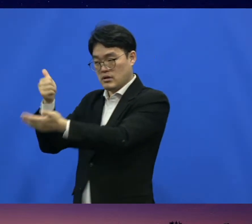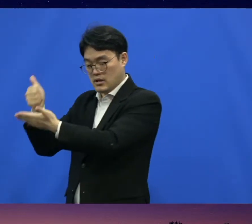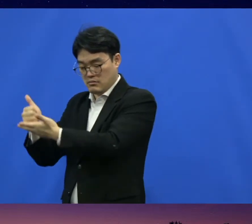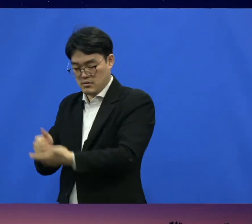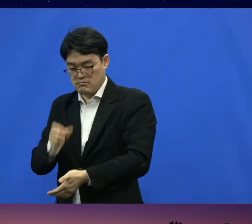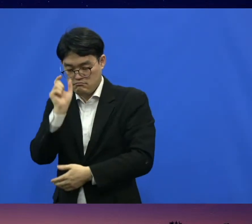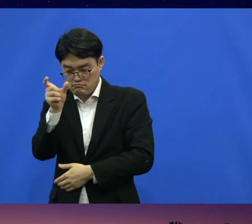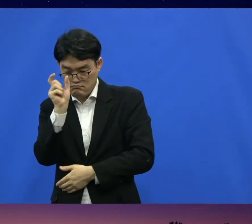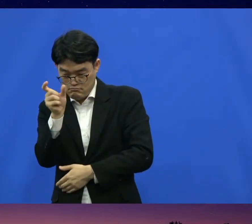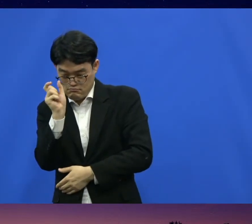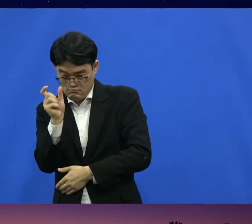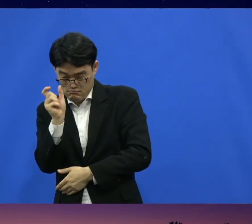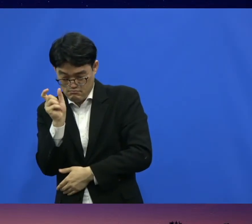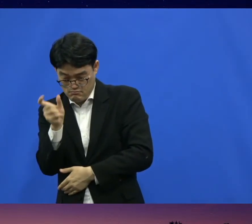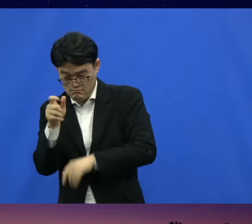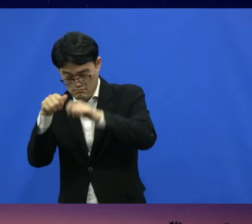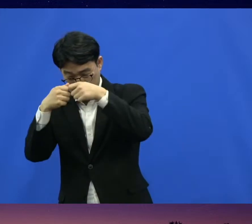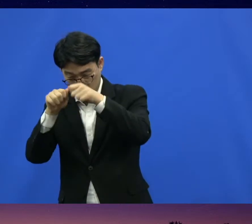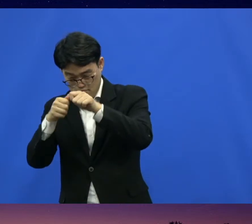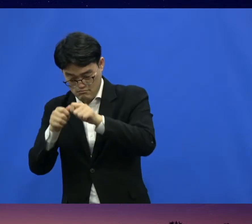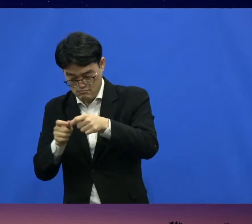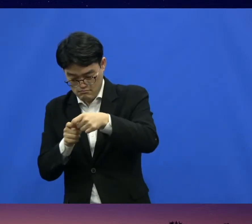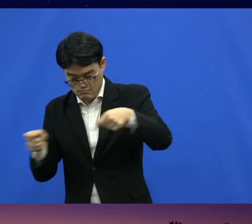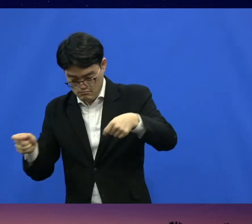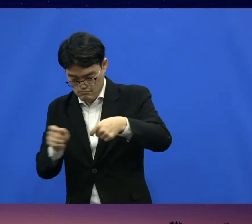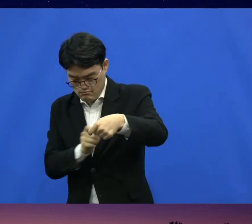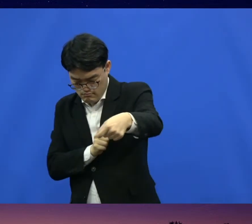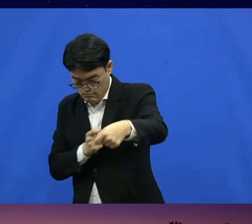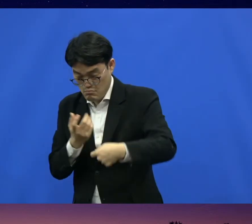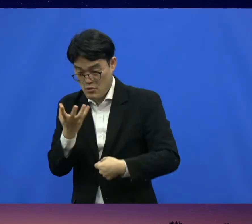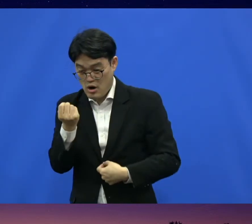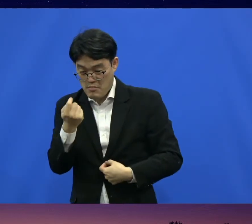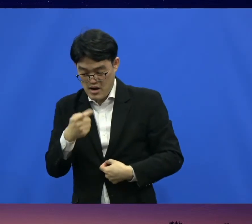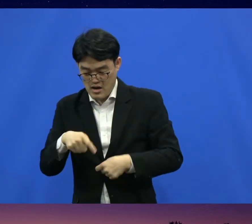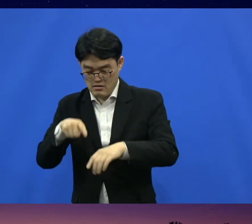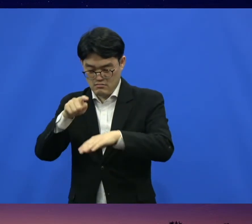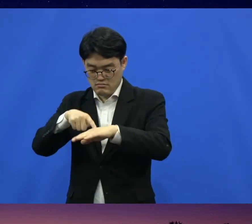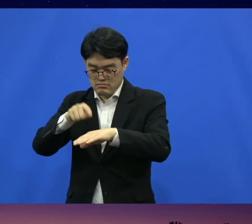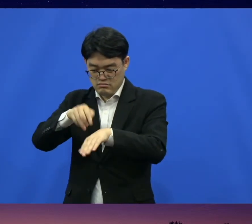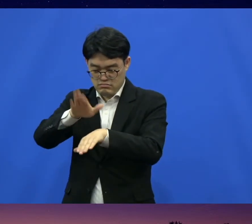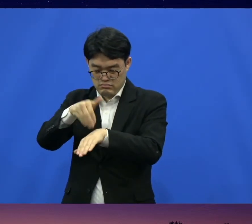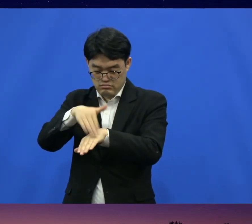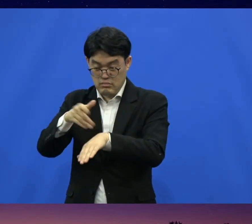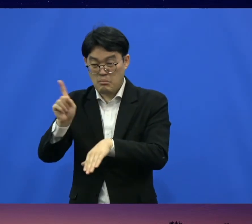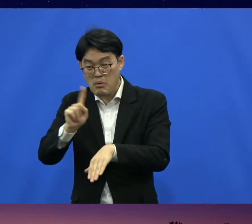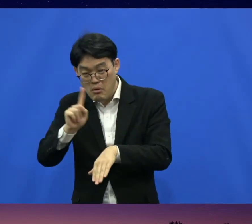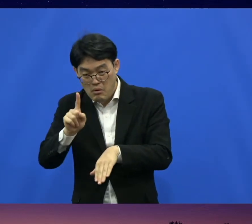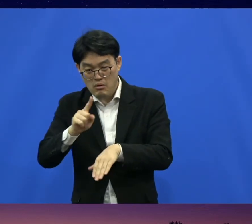매우 디테일한 것까지 지시를 내리고 그 지시한 대로 성막을 지켜야죠.